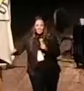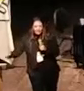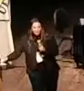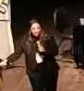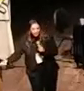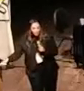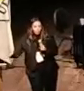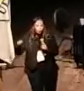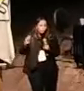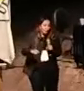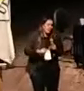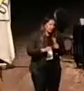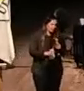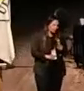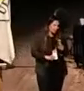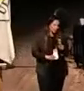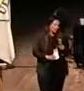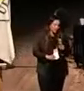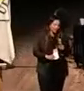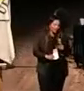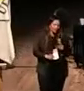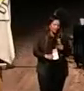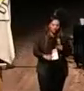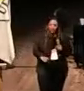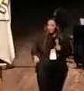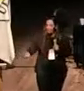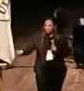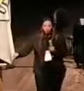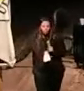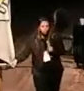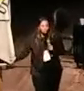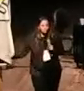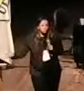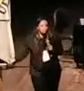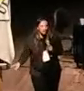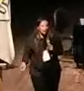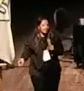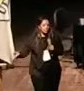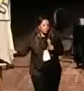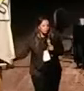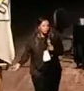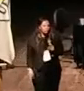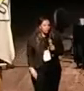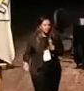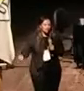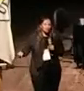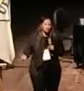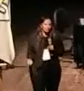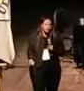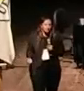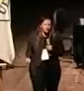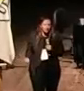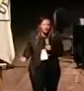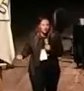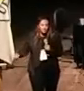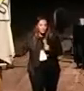marcada por vários alunos pais professores